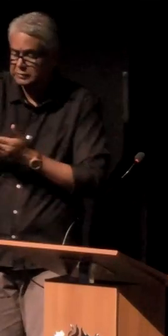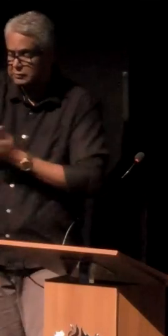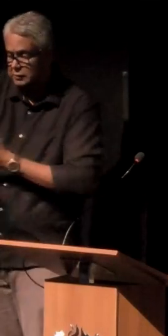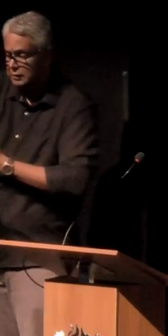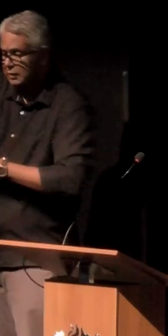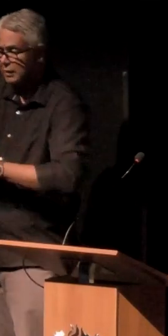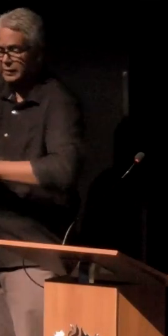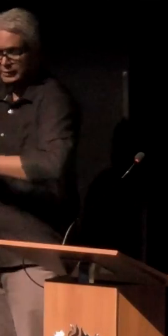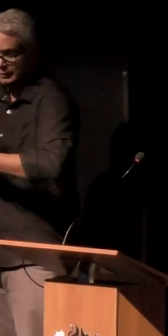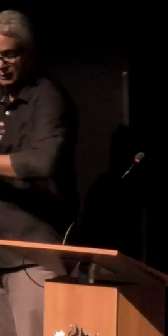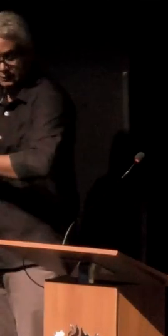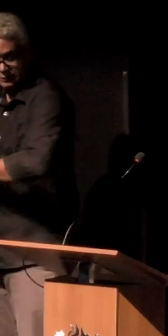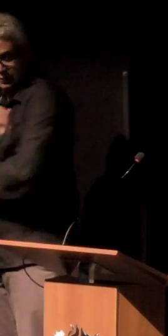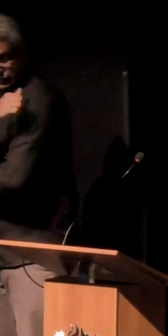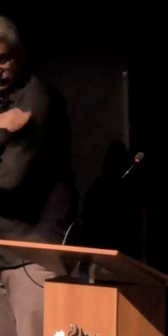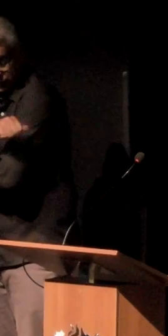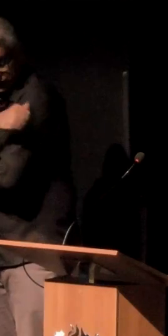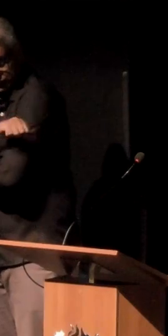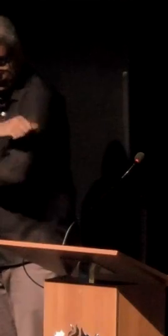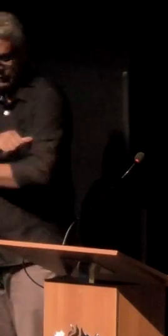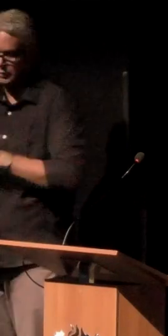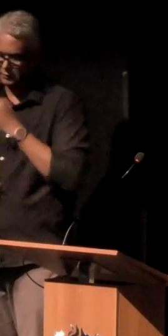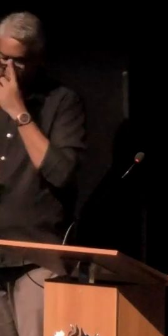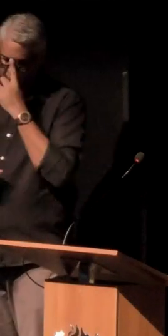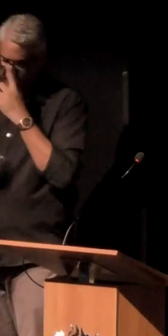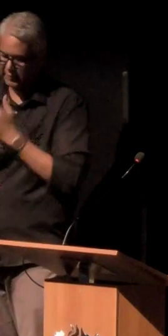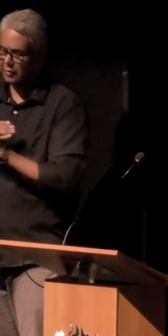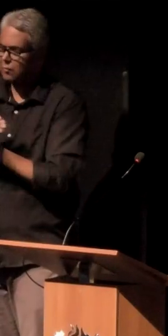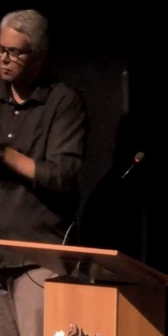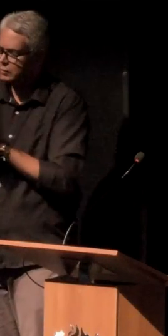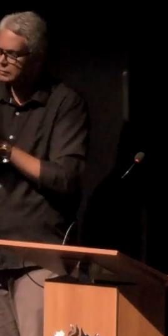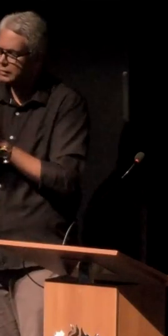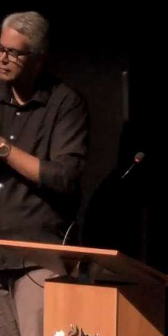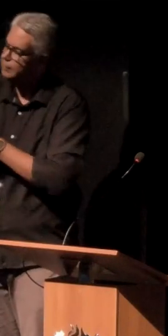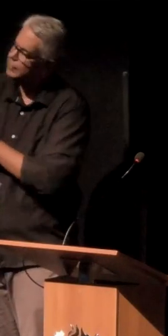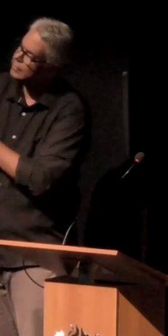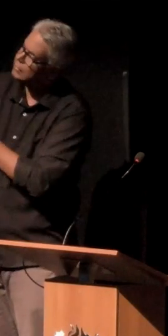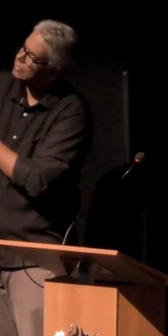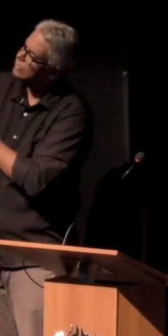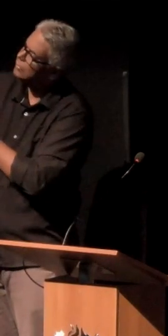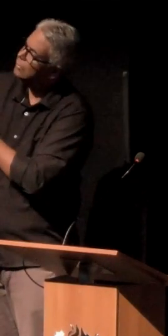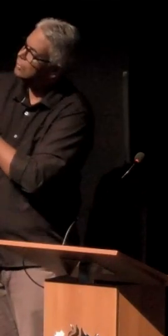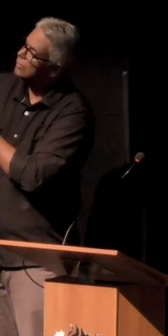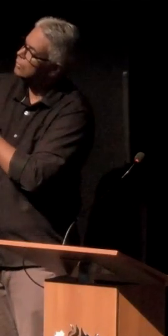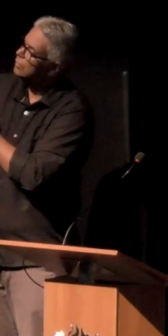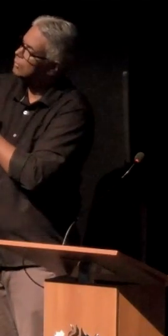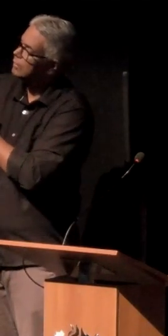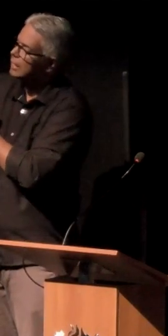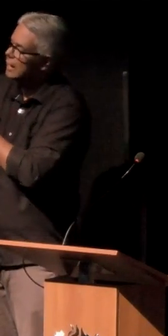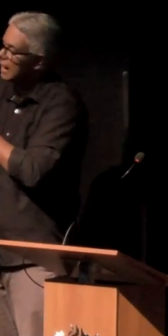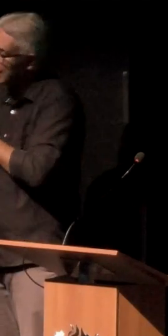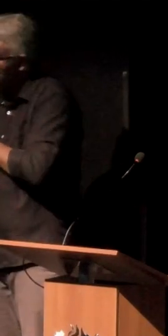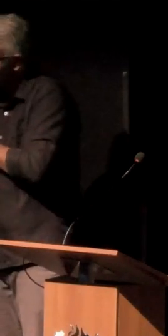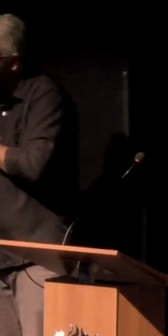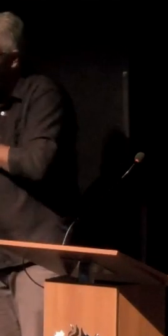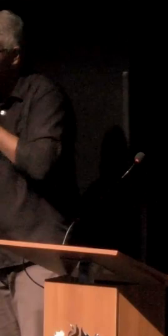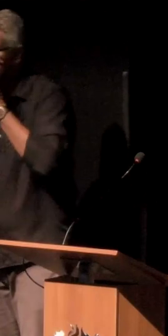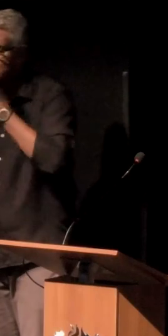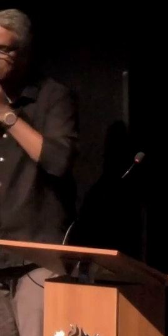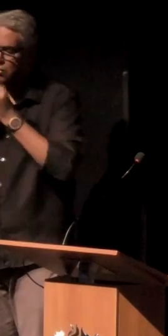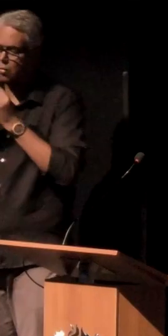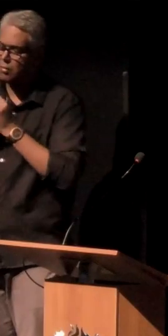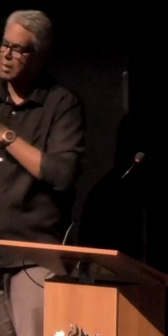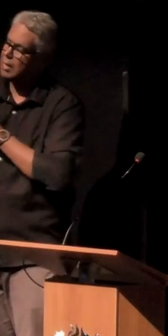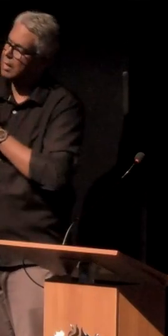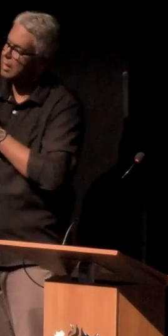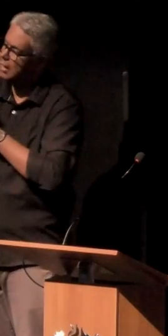na cidade do Rio de Janeiro né iniciada puxada pelo Caio da cidade do Rio em articulação como Ariane e